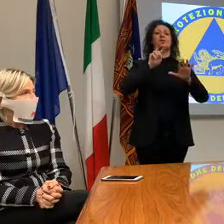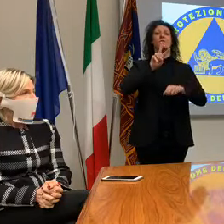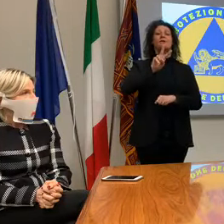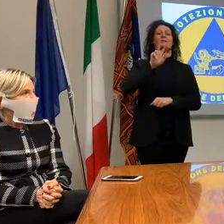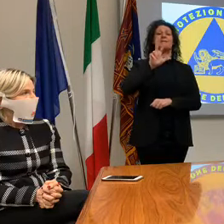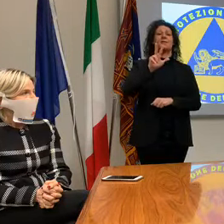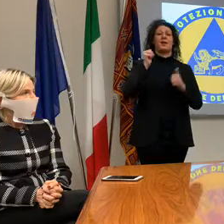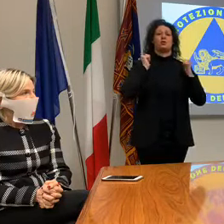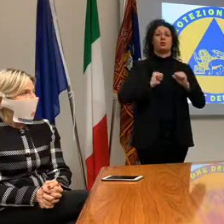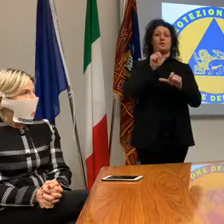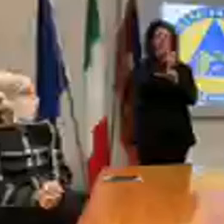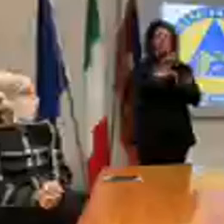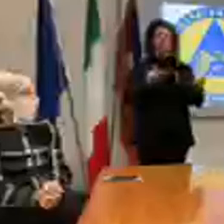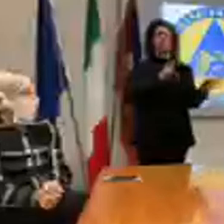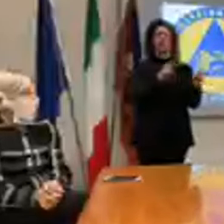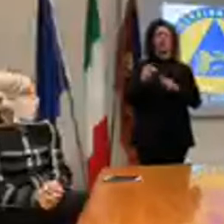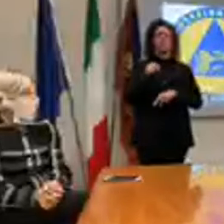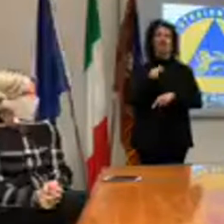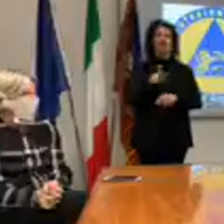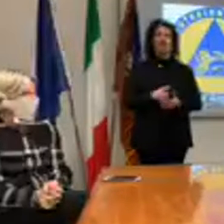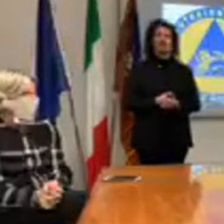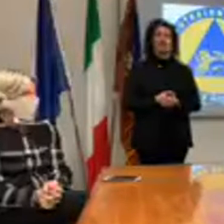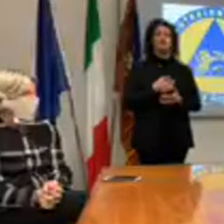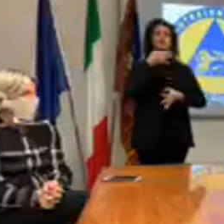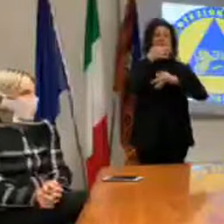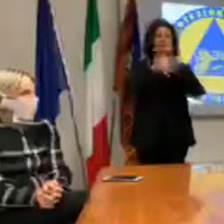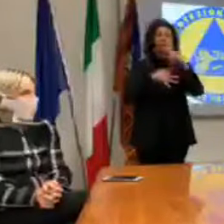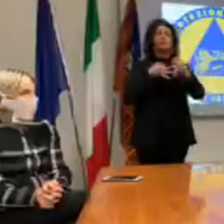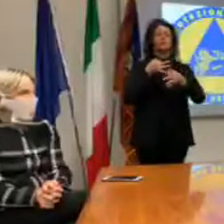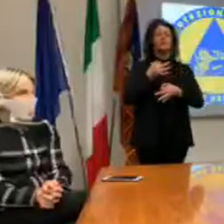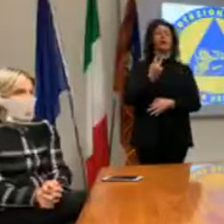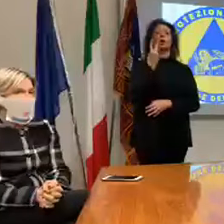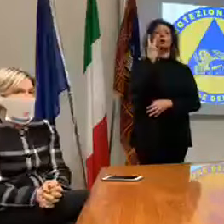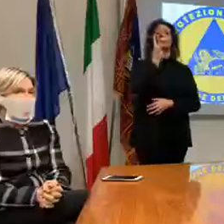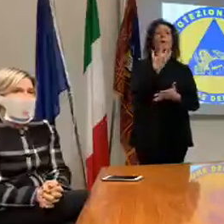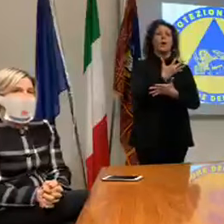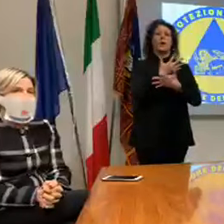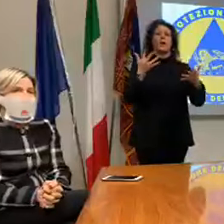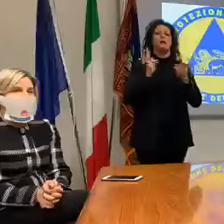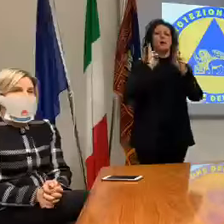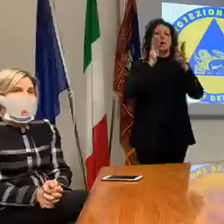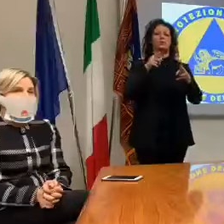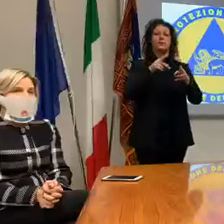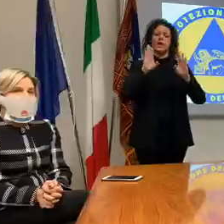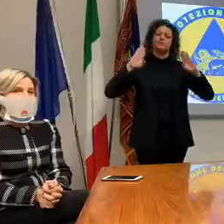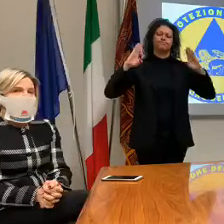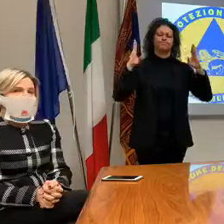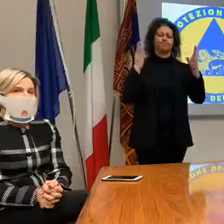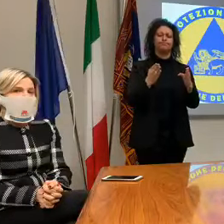cittadini. Vuol dire che abbiamo sempre più due grandi ospedali provinciali dedicati